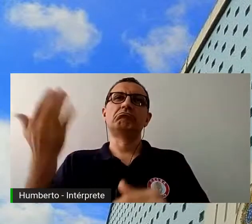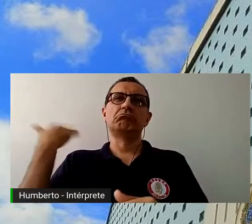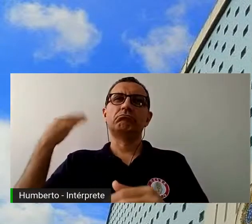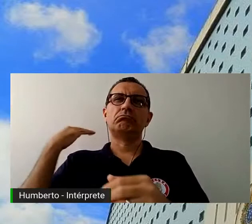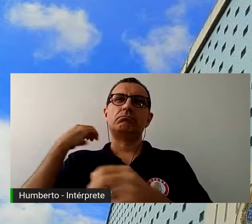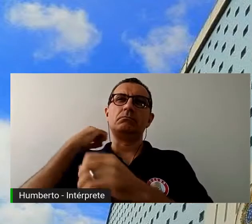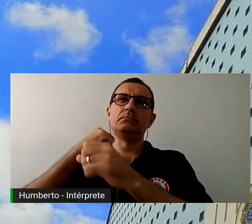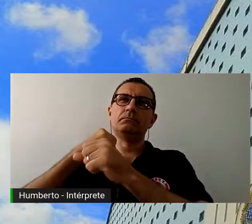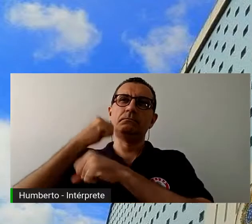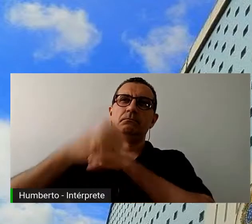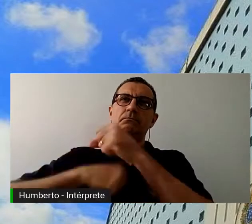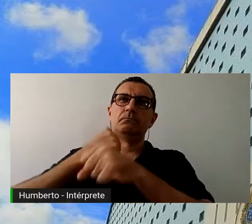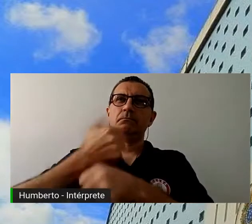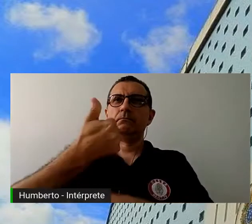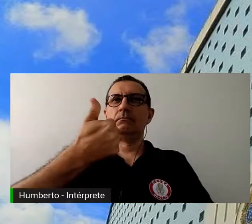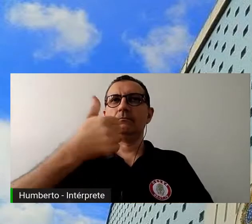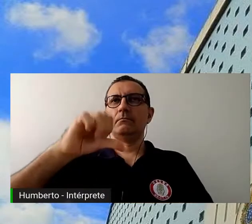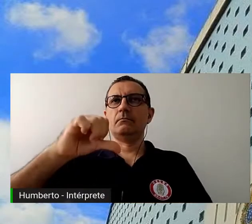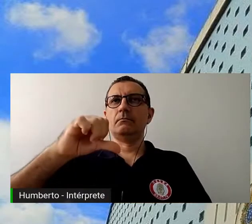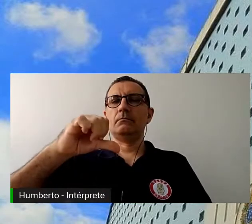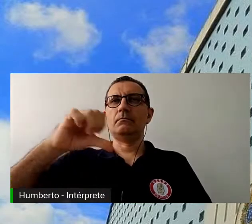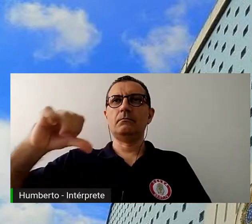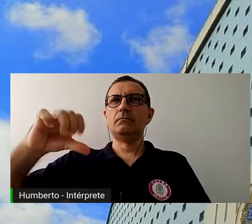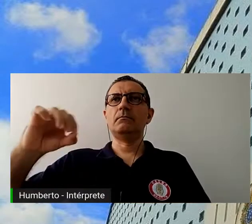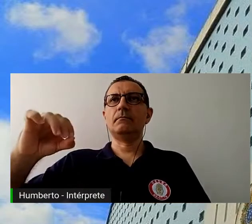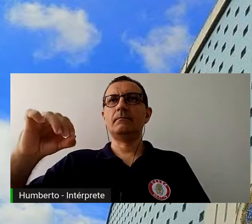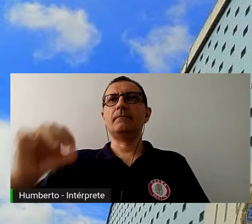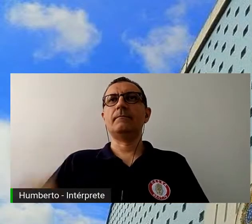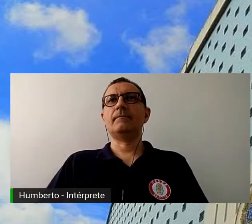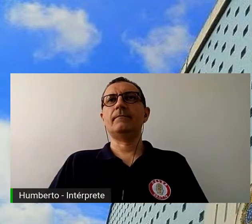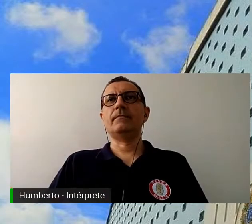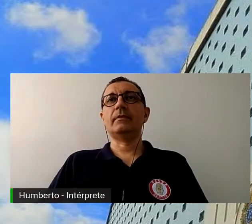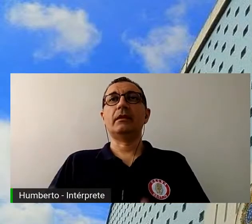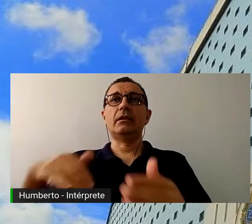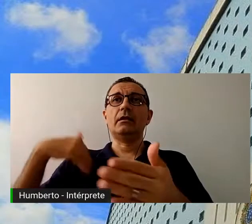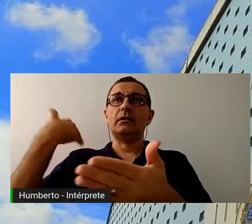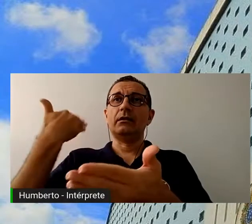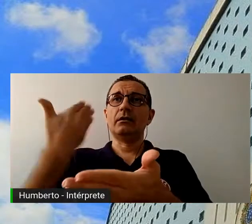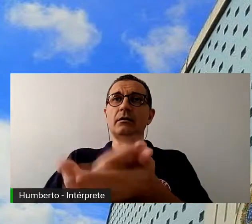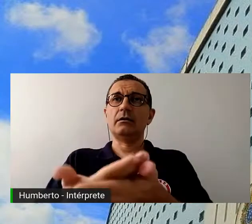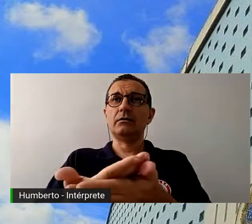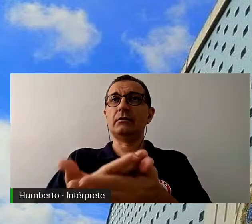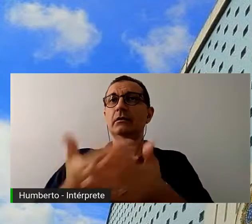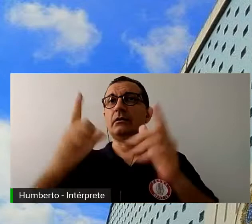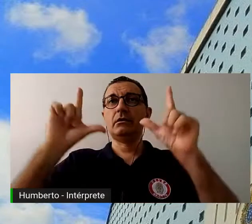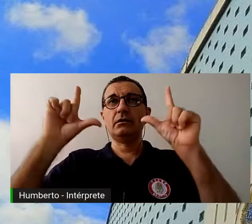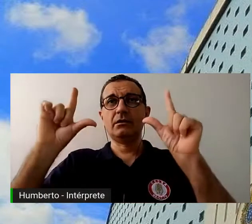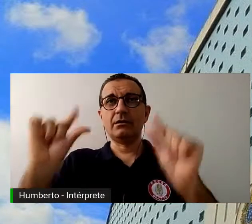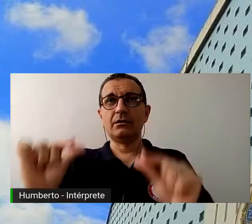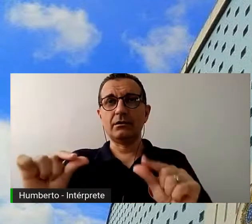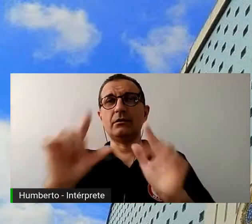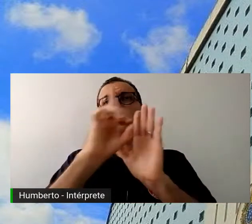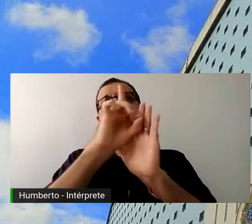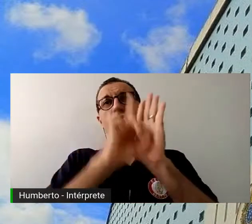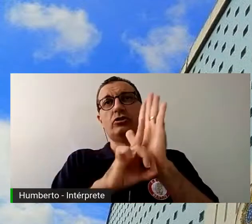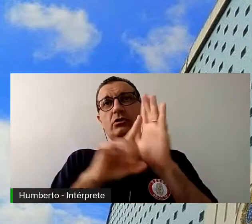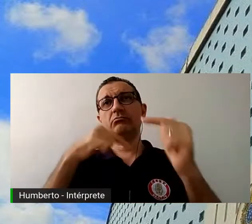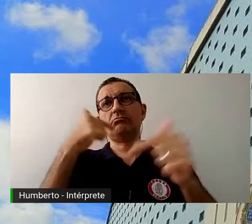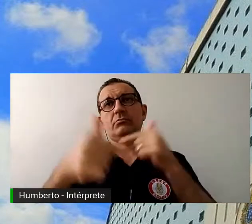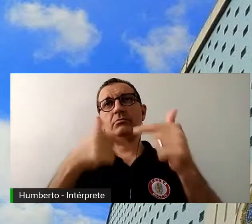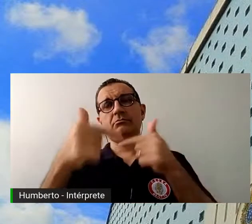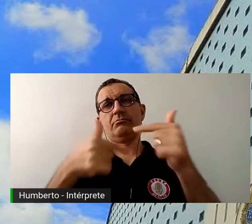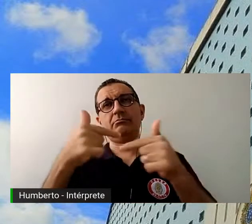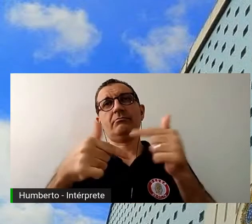políticas neoliberais de Bresser e Pereira, Fernando Henrique, até a redução drástica dos direitos trabalhistas pela lei em